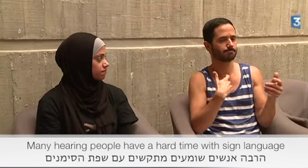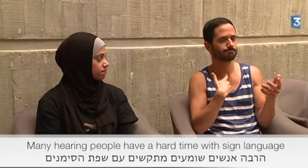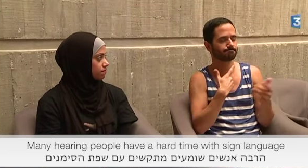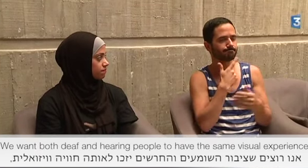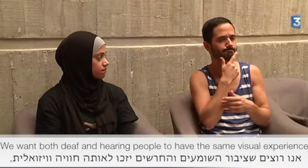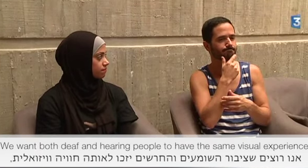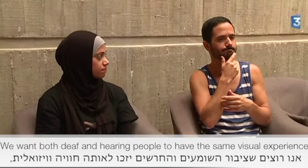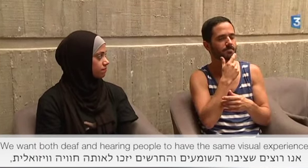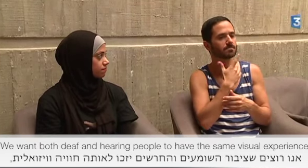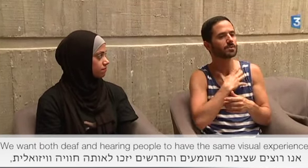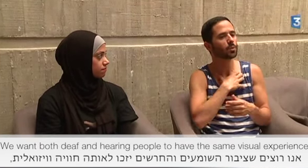comprendre.